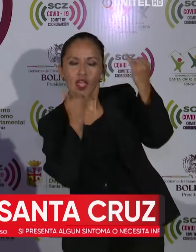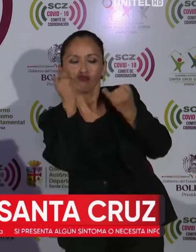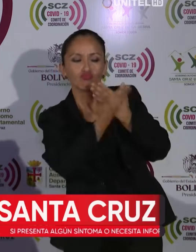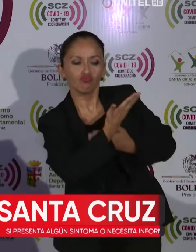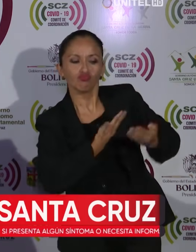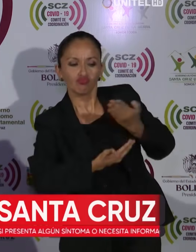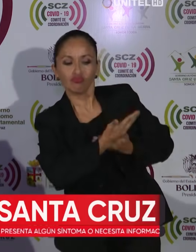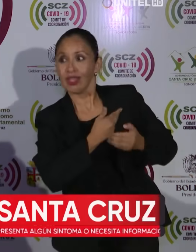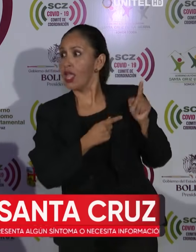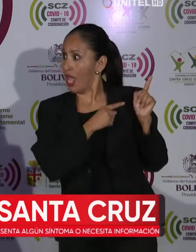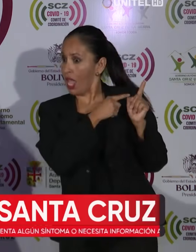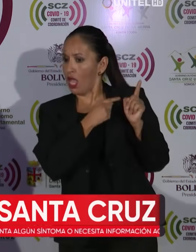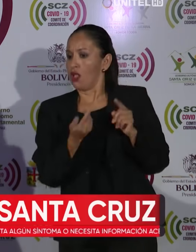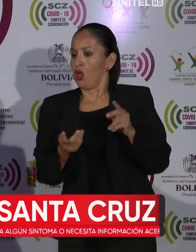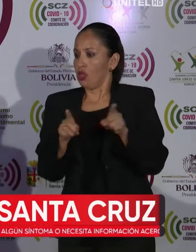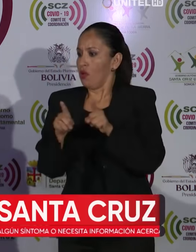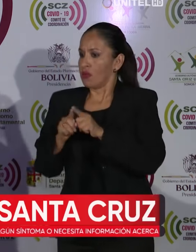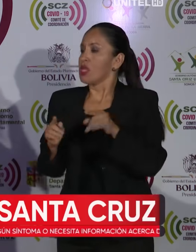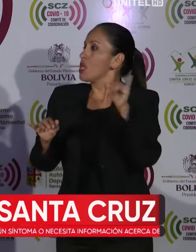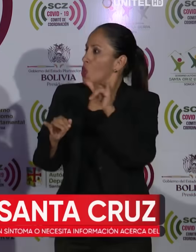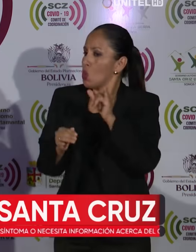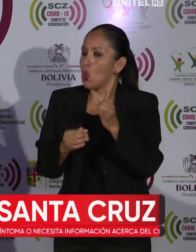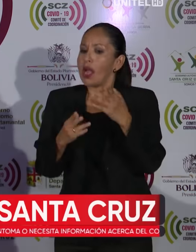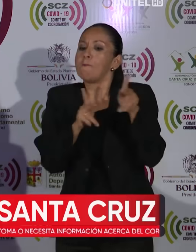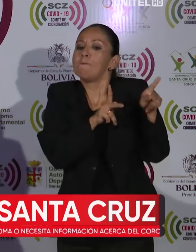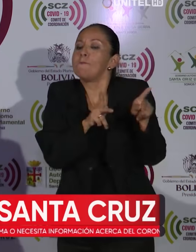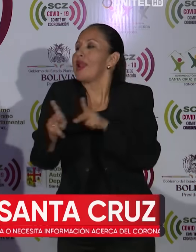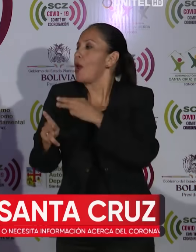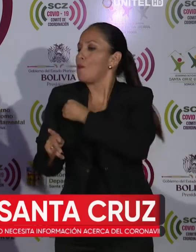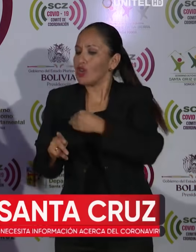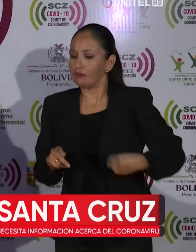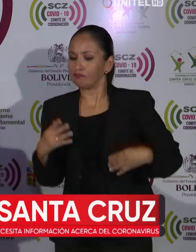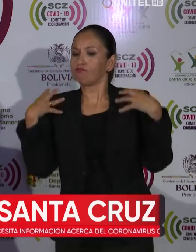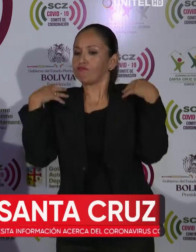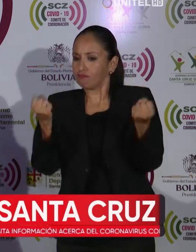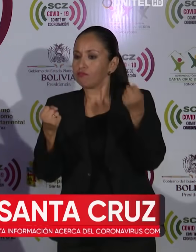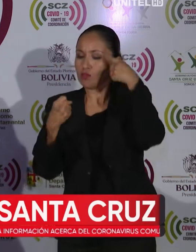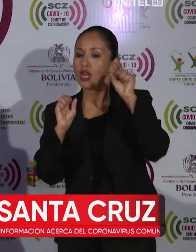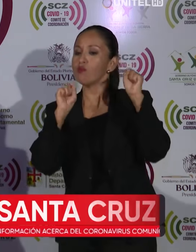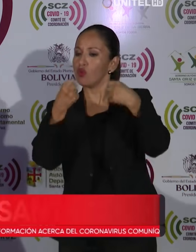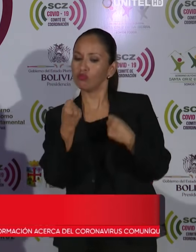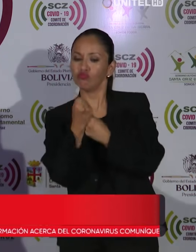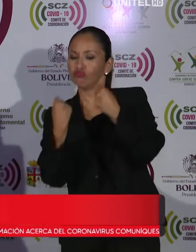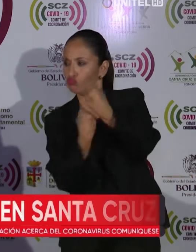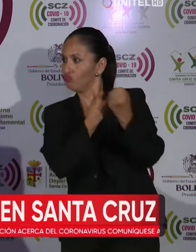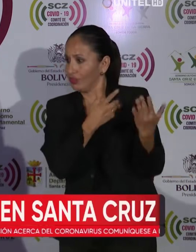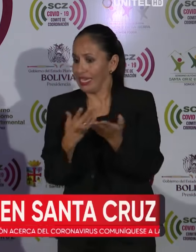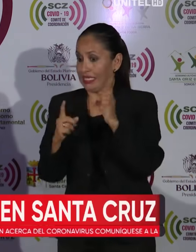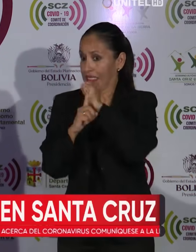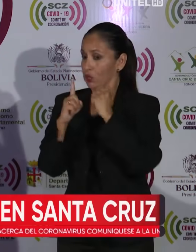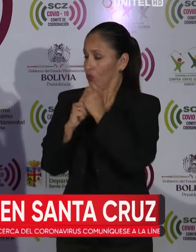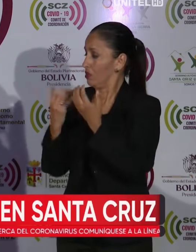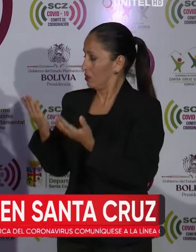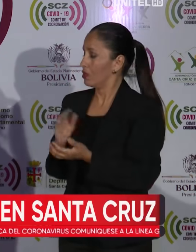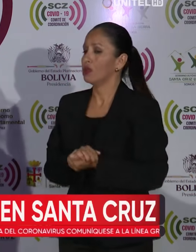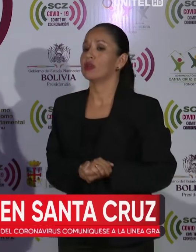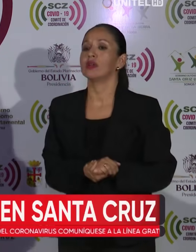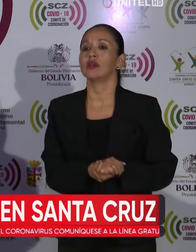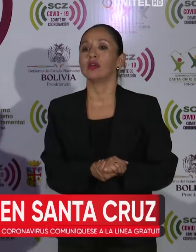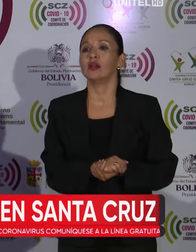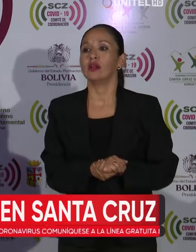criterios. Ellos han estado ya también haciendo un plan municipal de salud para coadyuvar en esta situación.